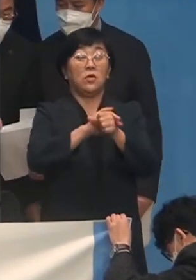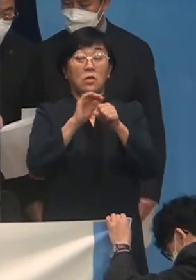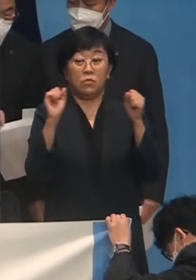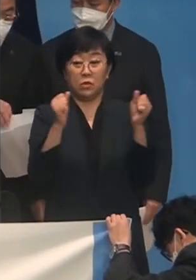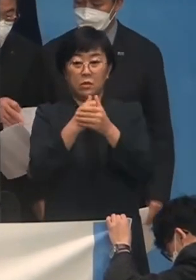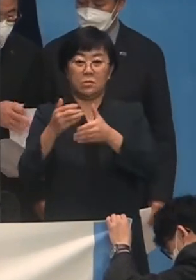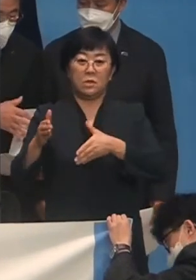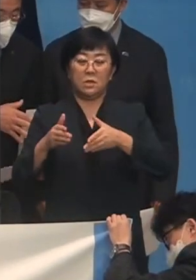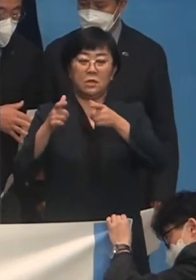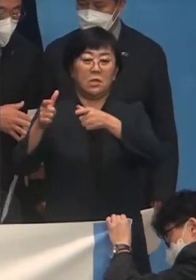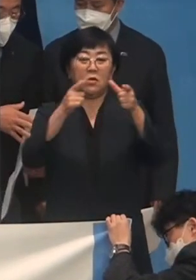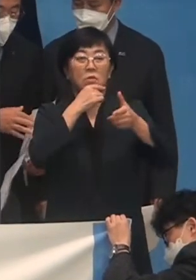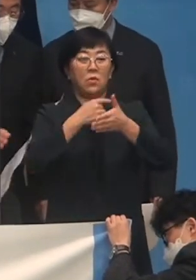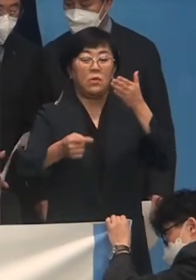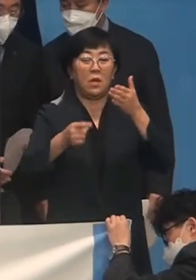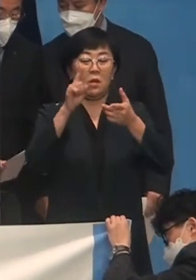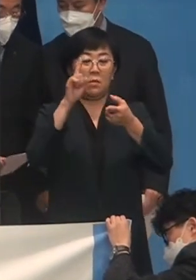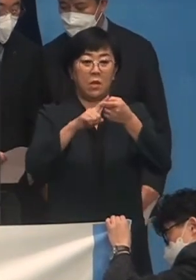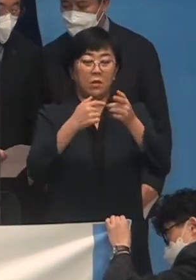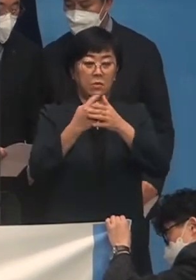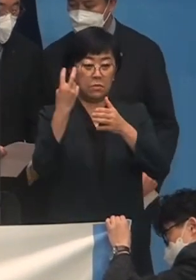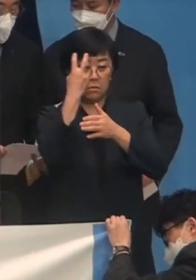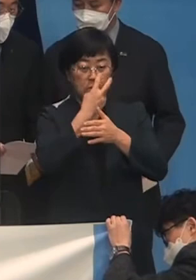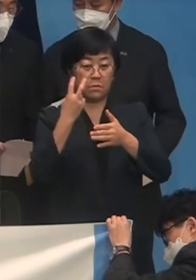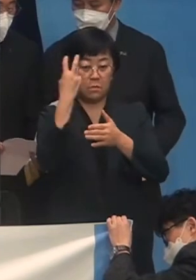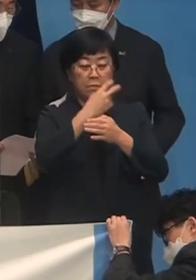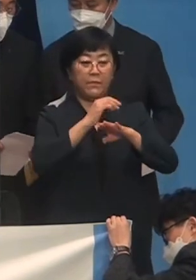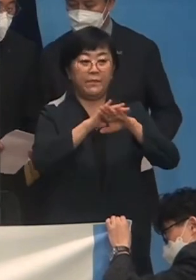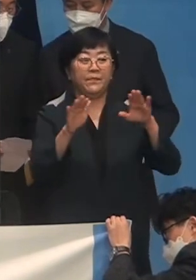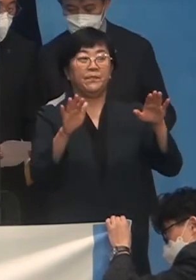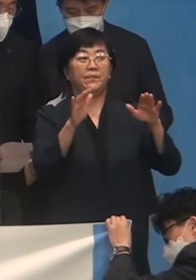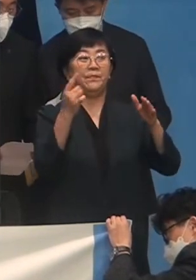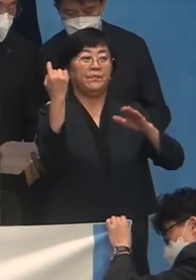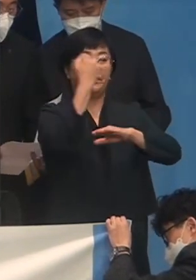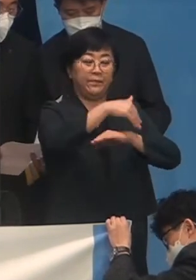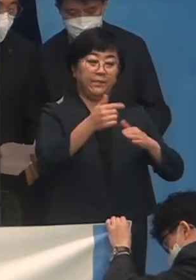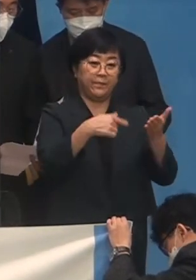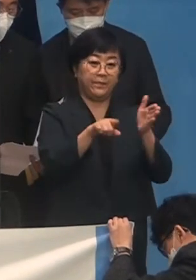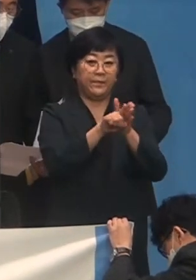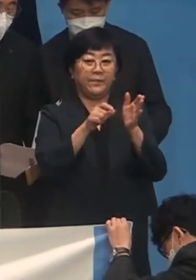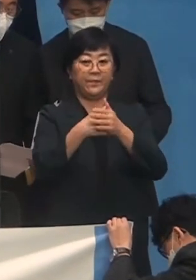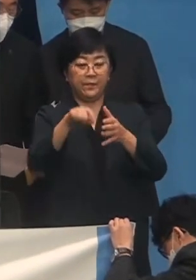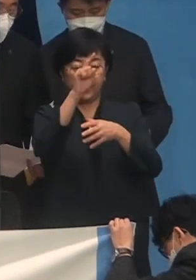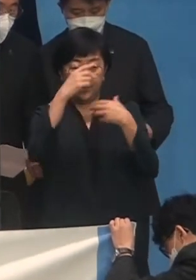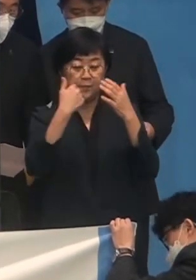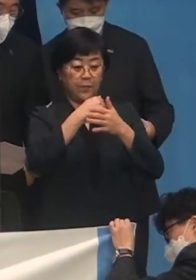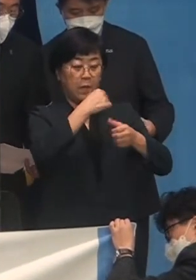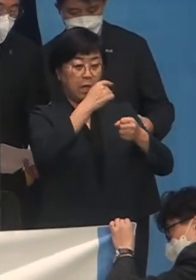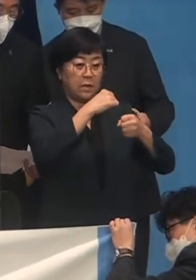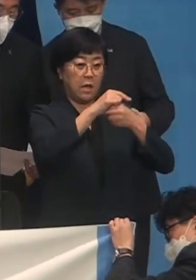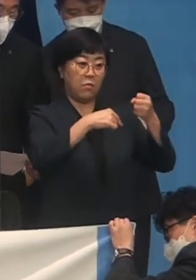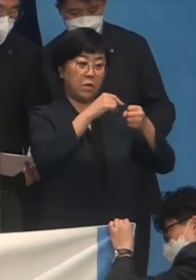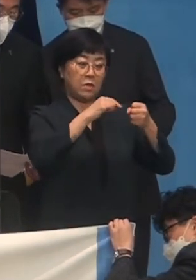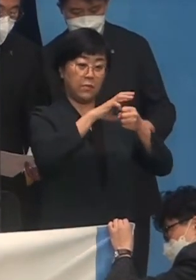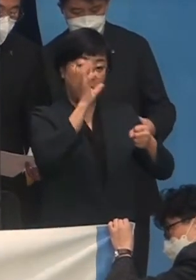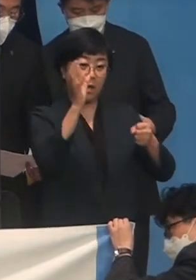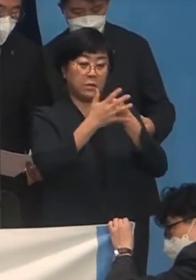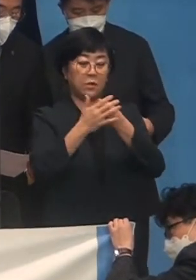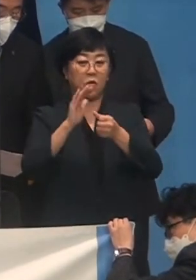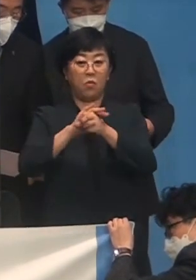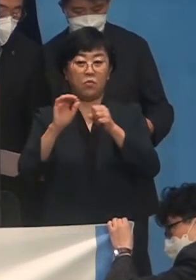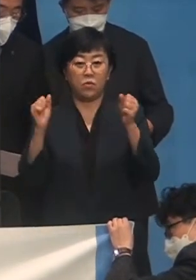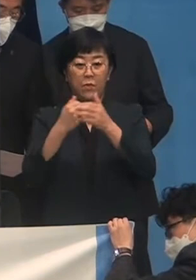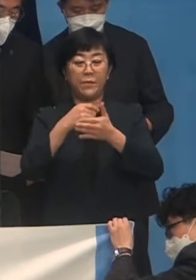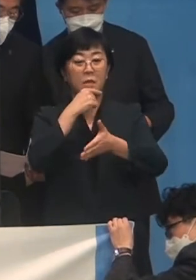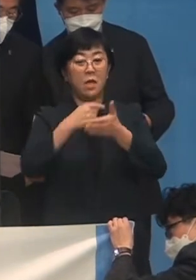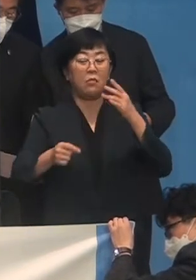경상북도는 지역의 막대한 손해에 대한 조사와 대응 방안을 마련하기에 정부의 탈원전 정책에 따른 경북 원전